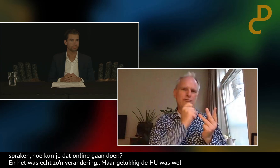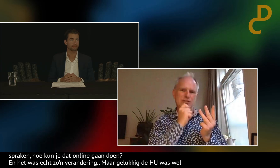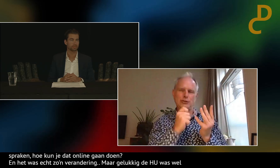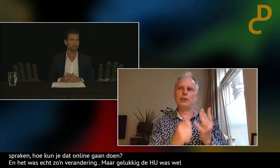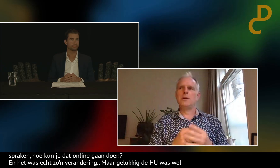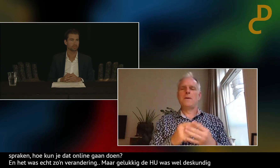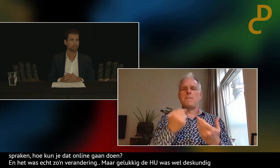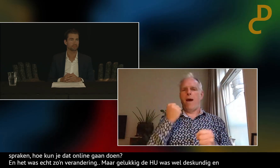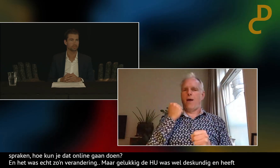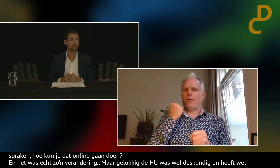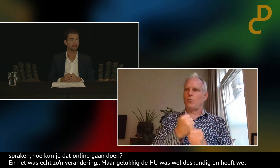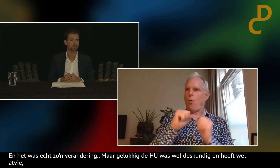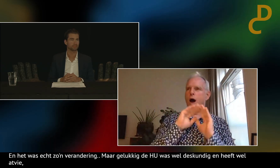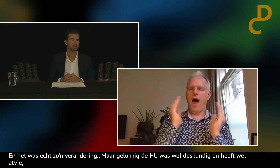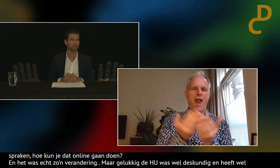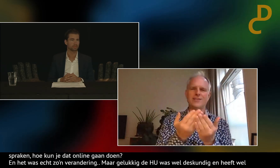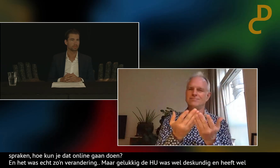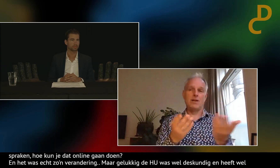wel adviezen gegeven hoe je online dingen kon aanpakken.